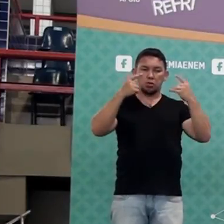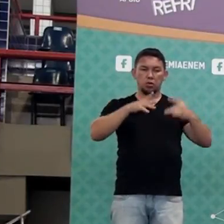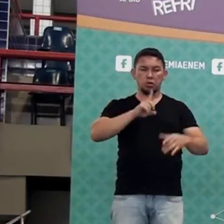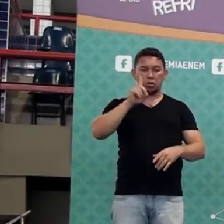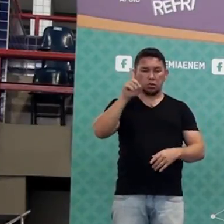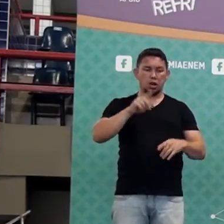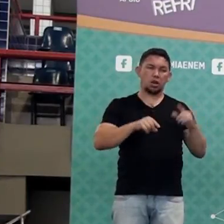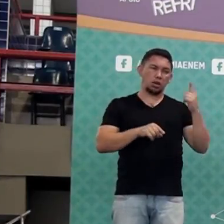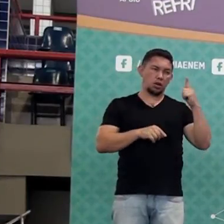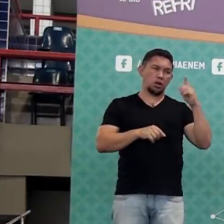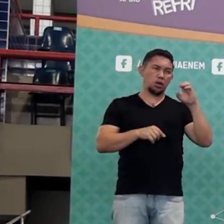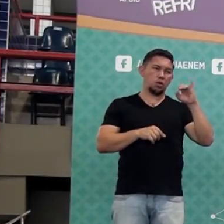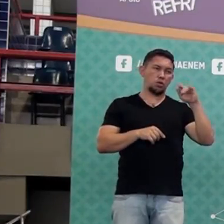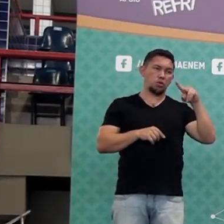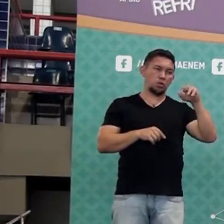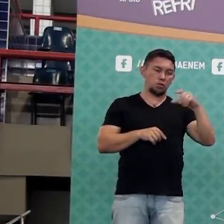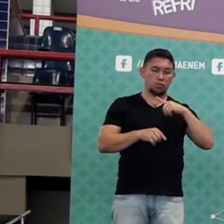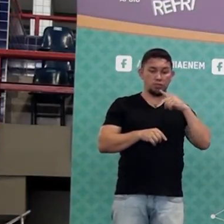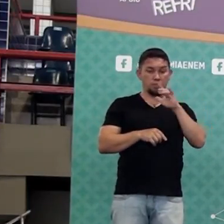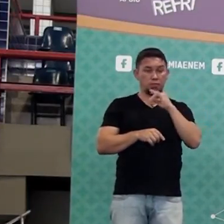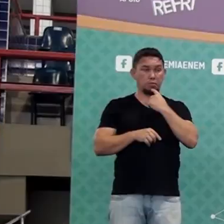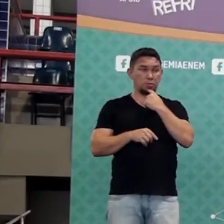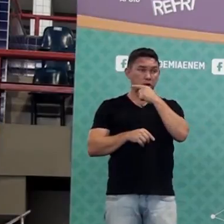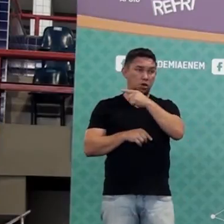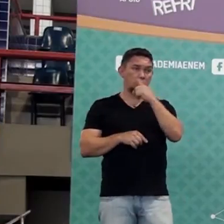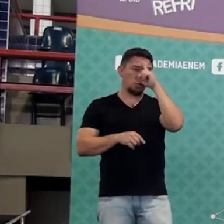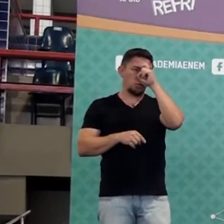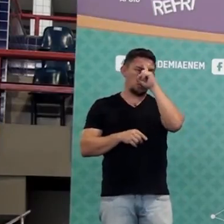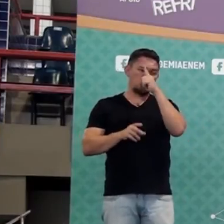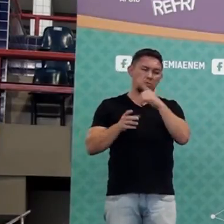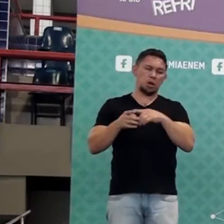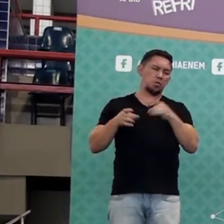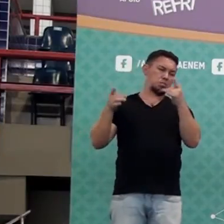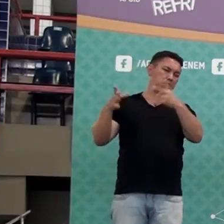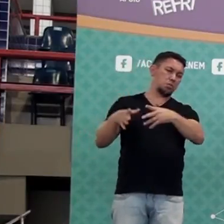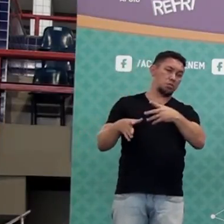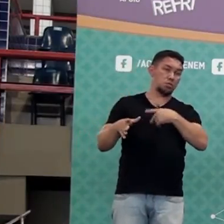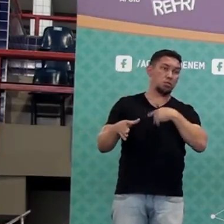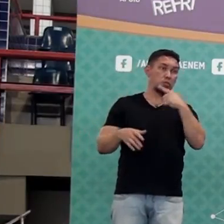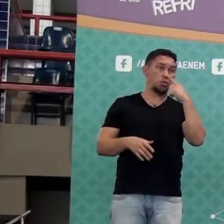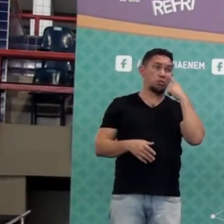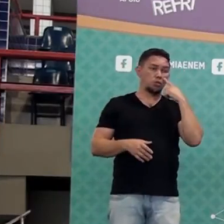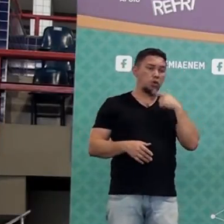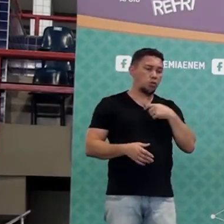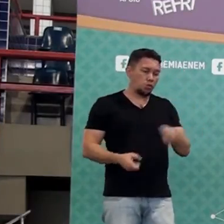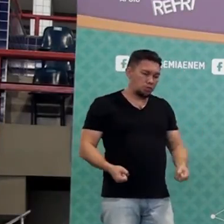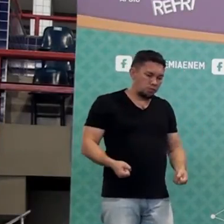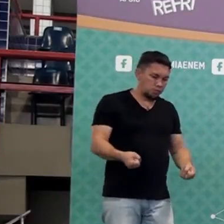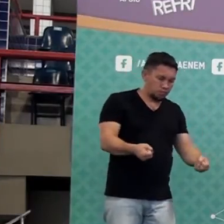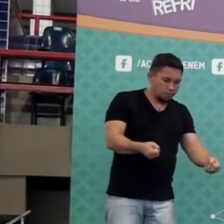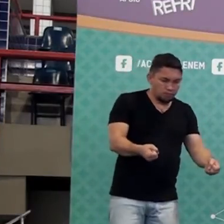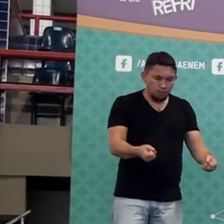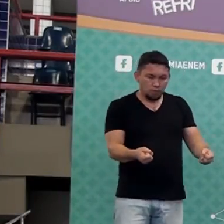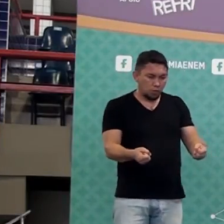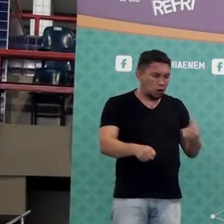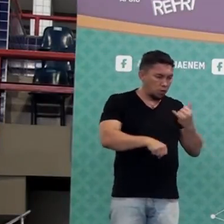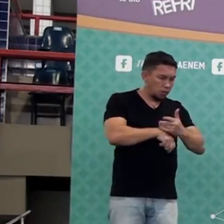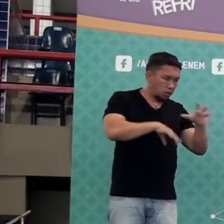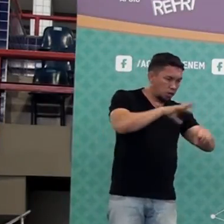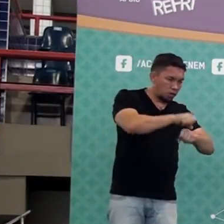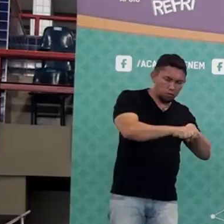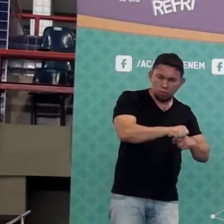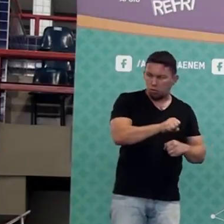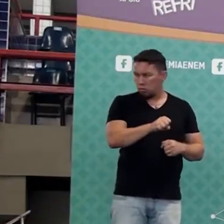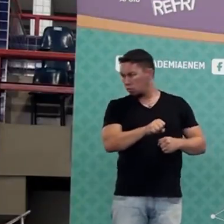lá de Goiânia? Havia um hospital abandonado, aí o dono de uma sucata entrou no hospital